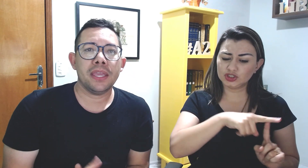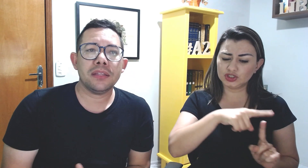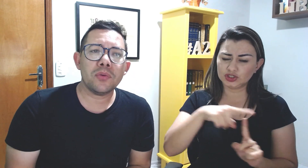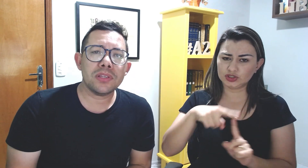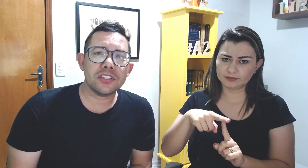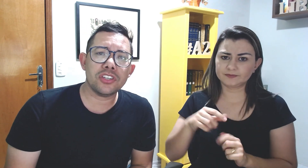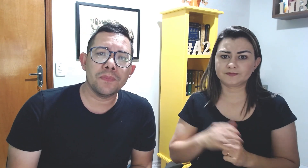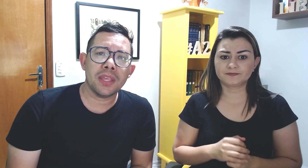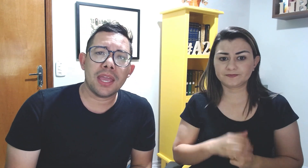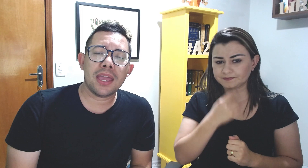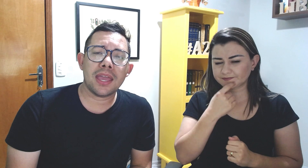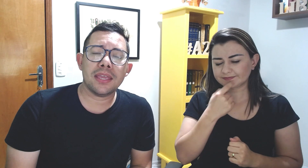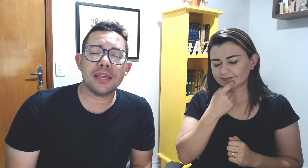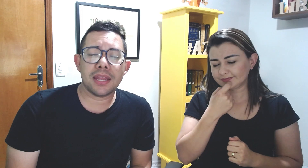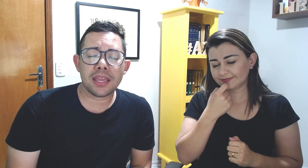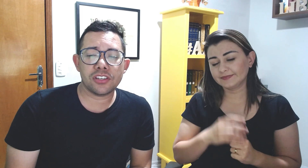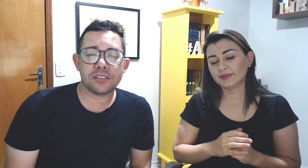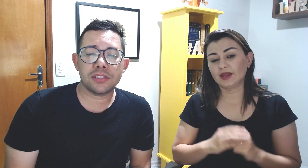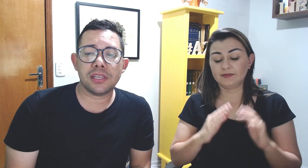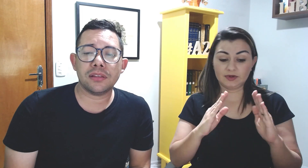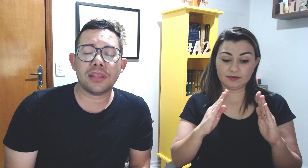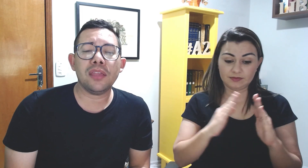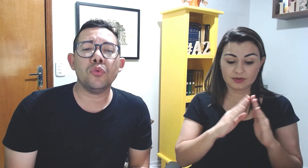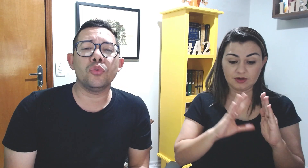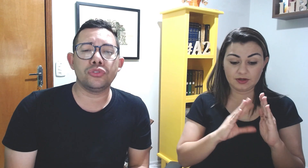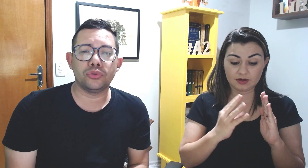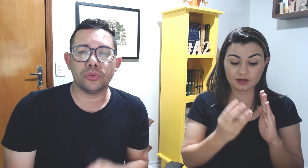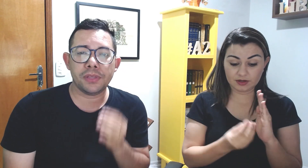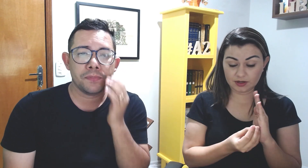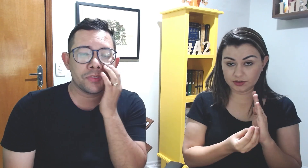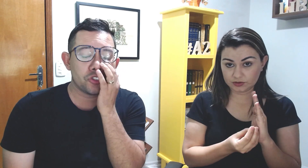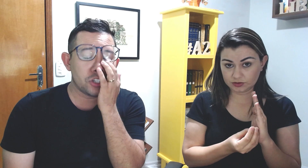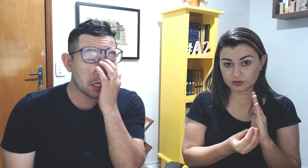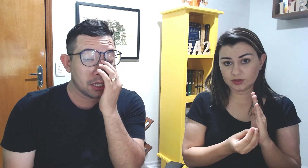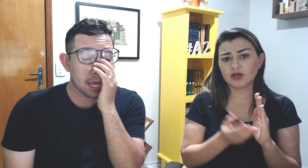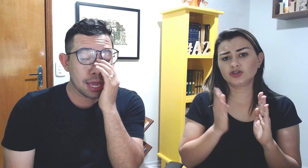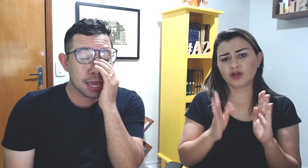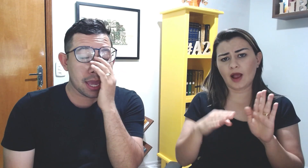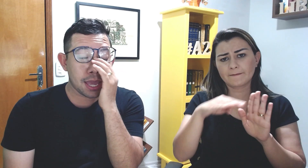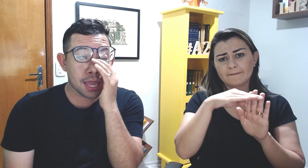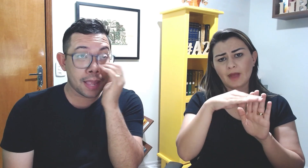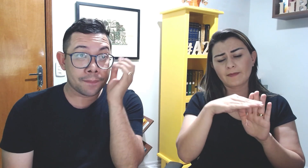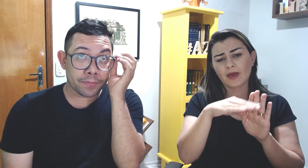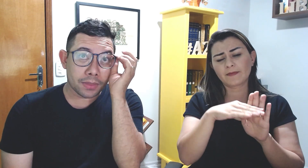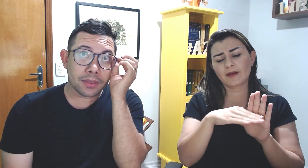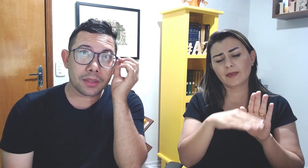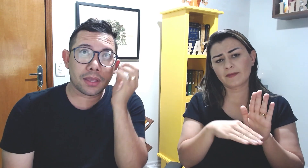denominações. Então, existem igrejas que têm o costume de